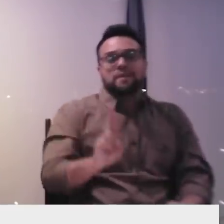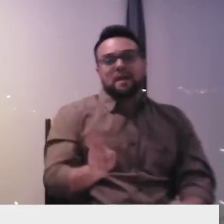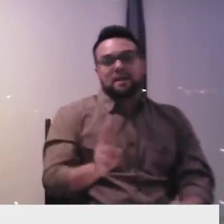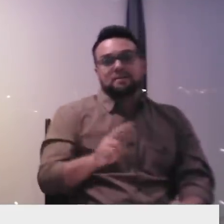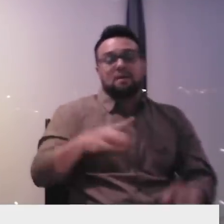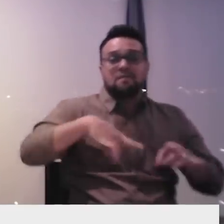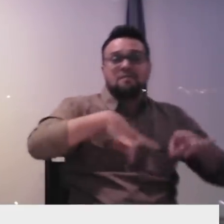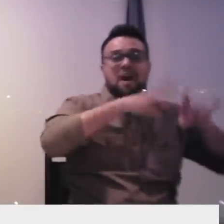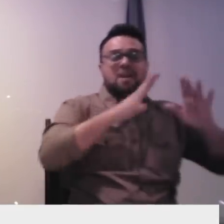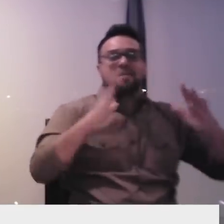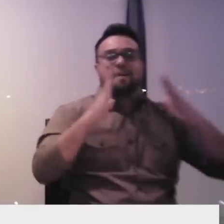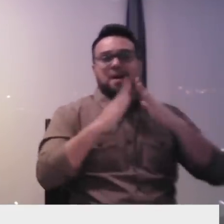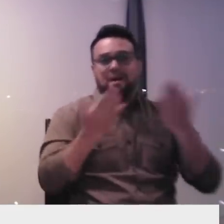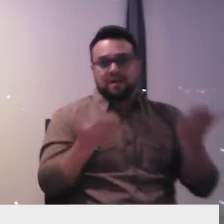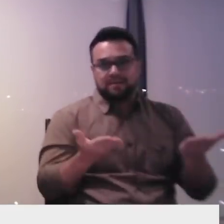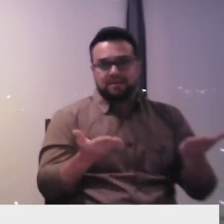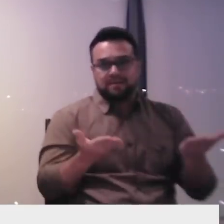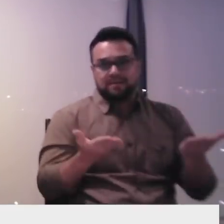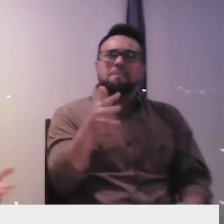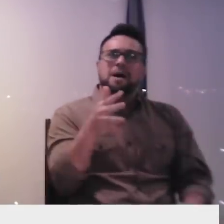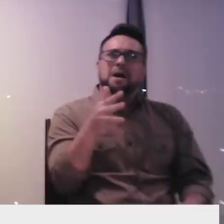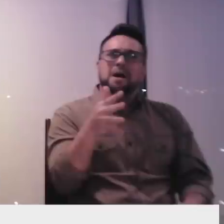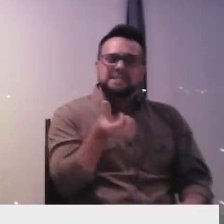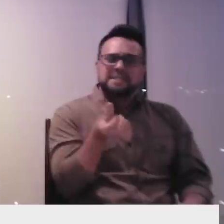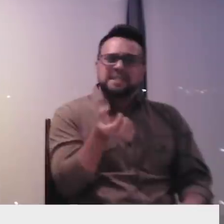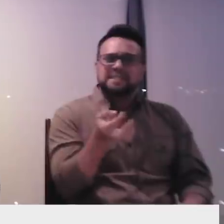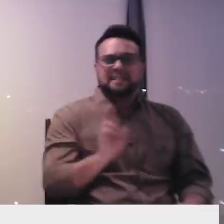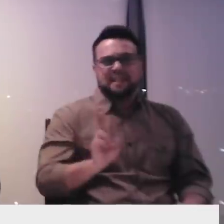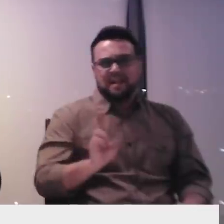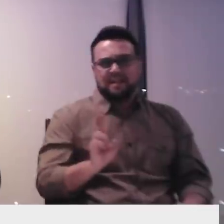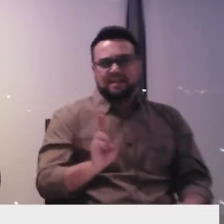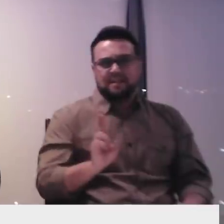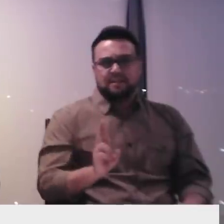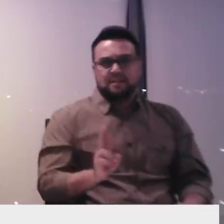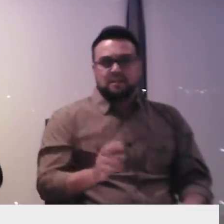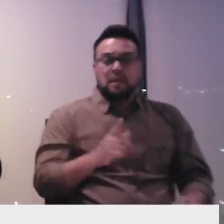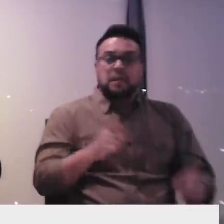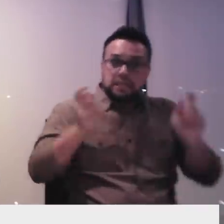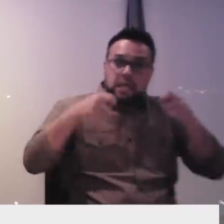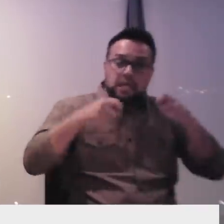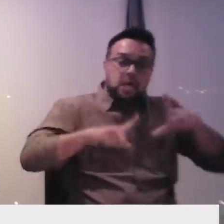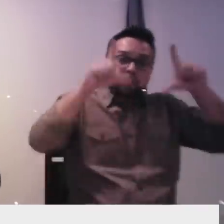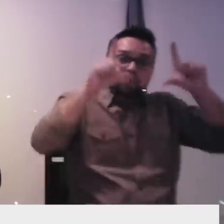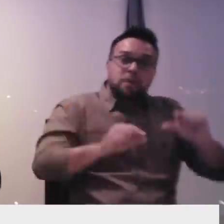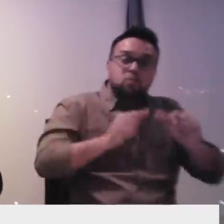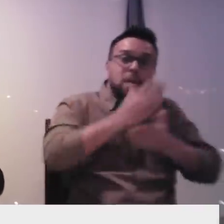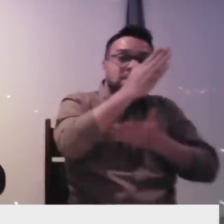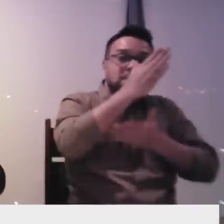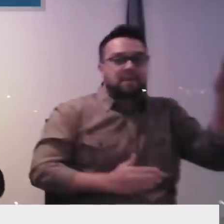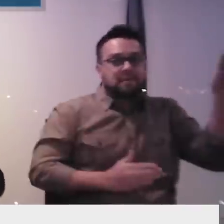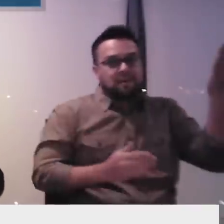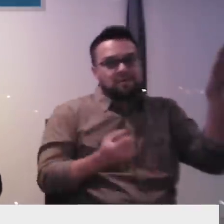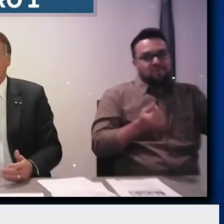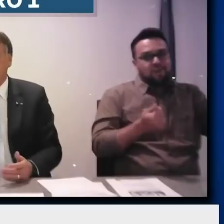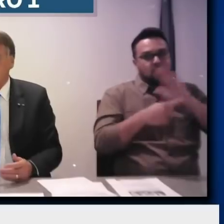para o condomínio. Vai custar, em média, no máximo R$ 60,00. Ou seja, tem como diminuir a metade o preço do